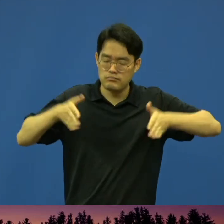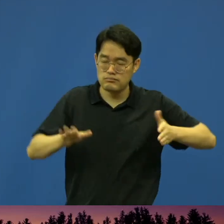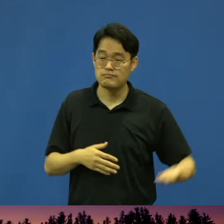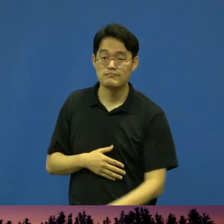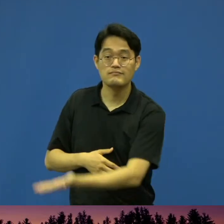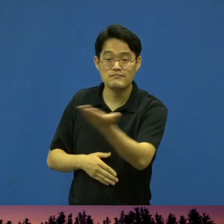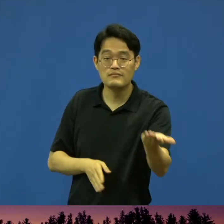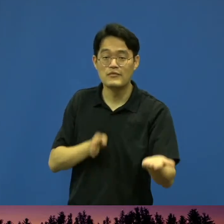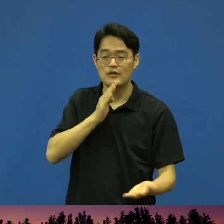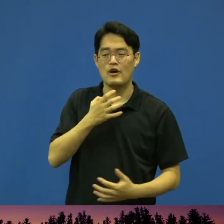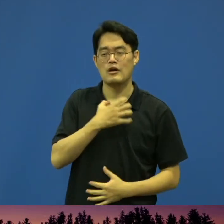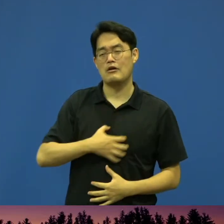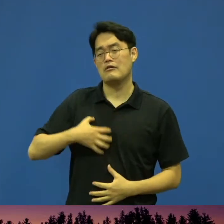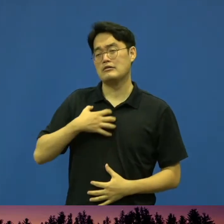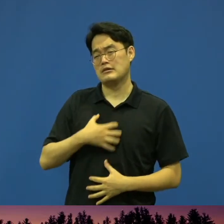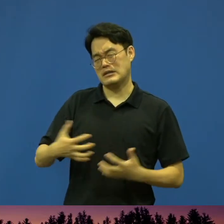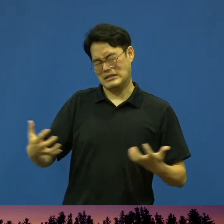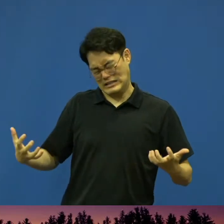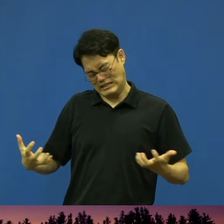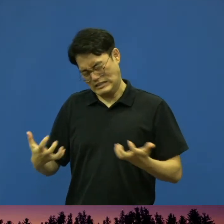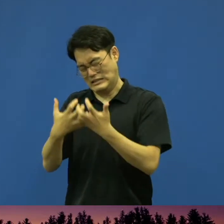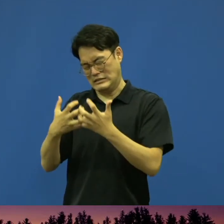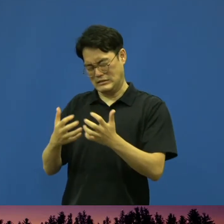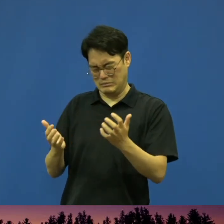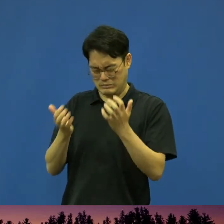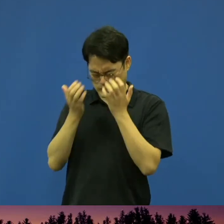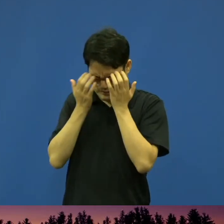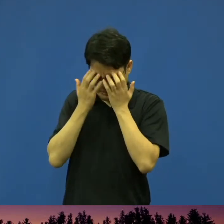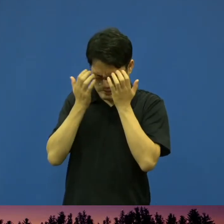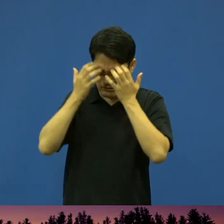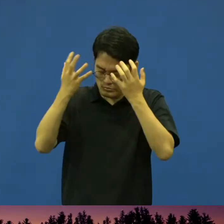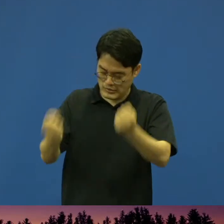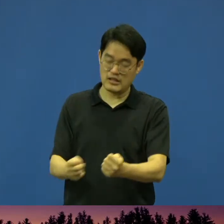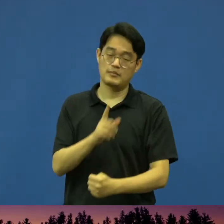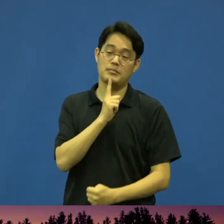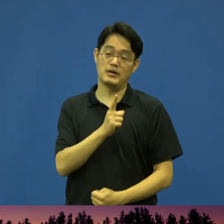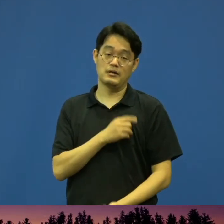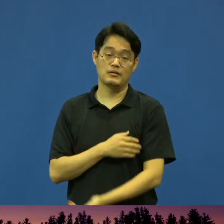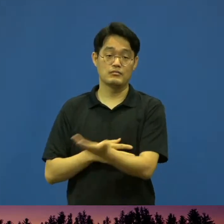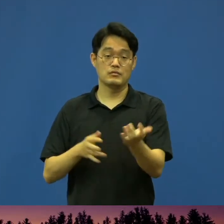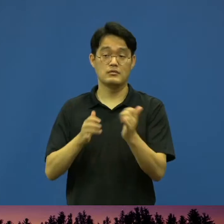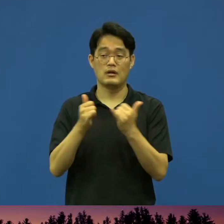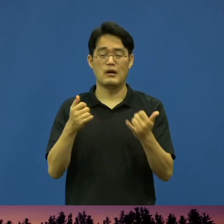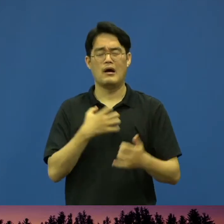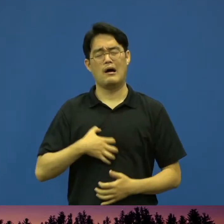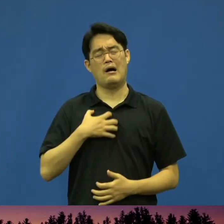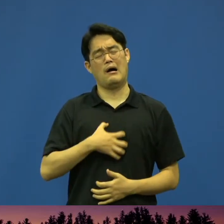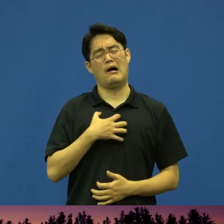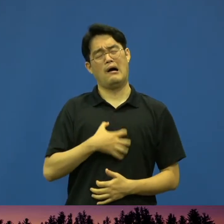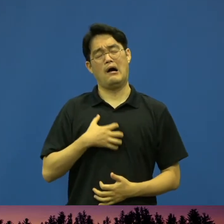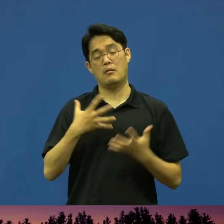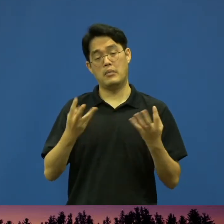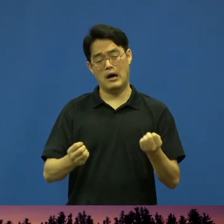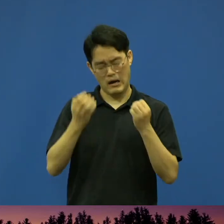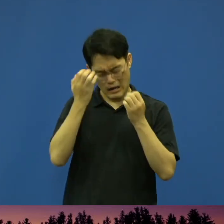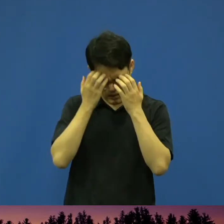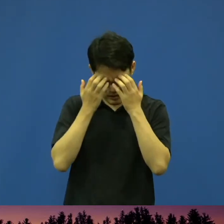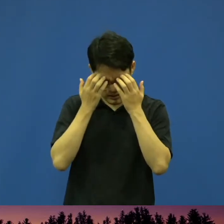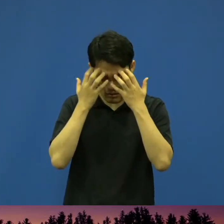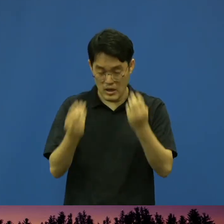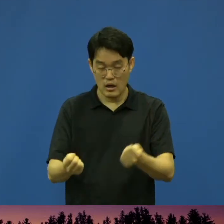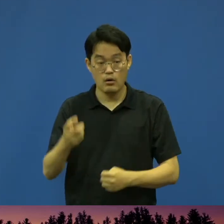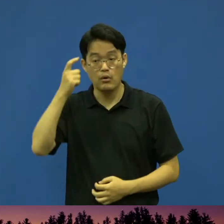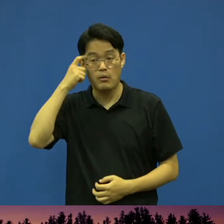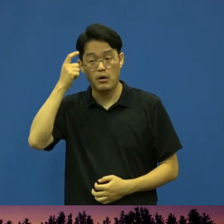걱정이 가득하다고 성경은 기록합니다. 왜 사람은 걱정이 가득할까요? 욥기 5장 7절이 그 해답을 주고